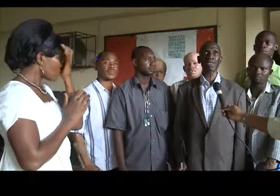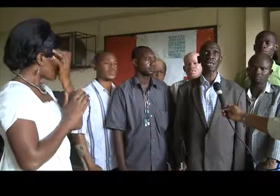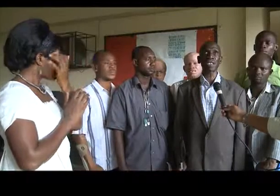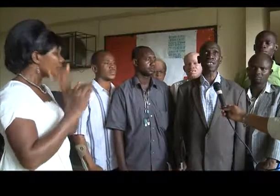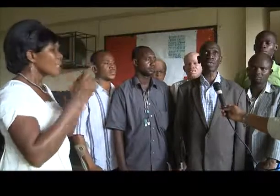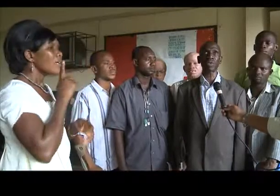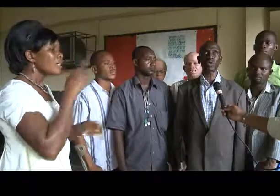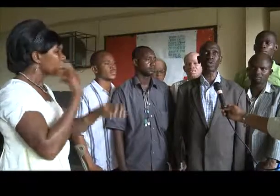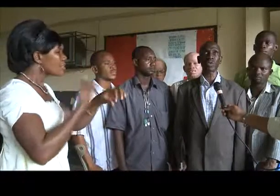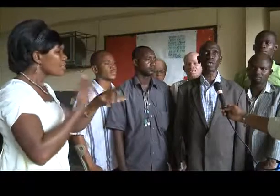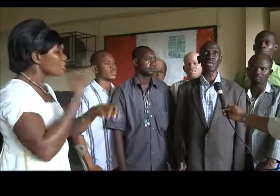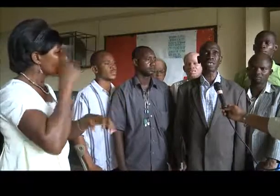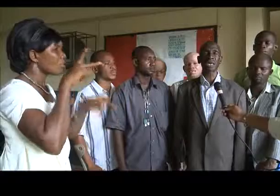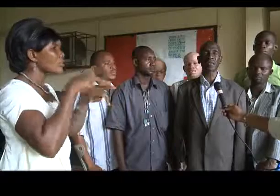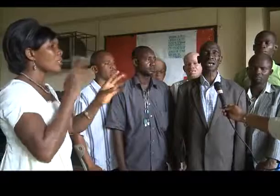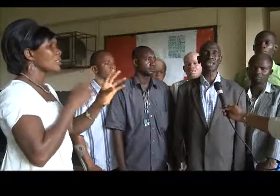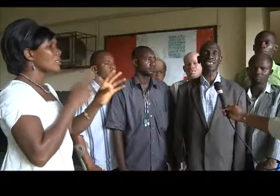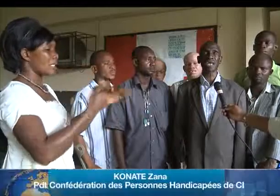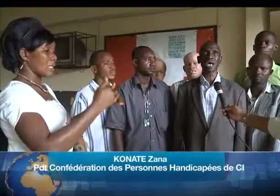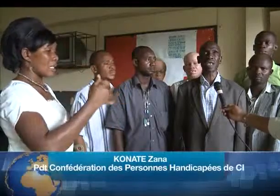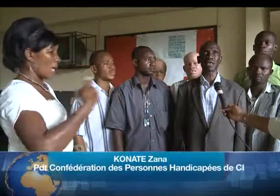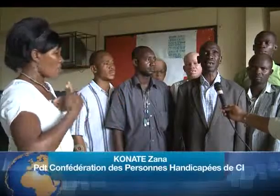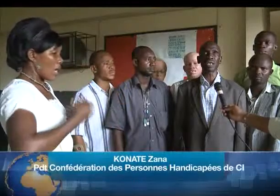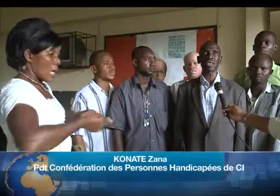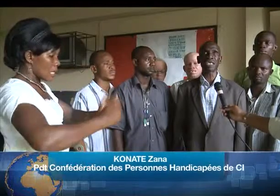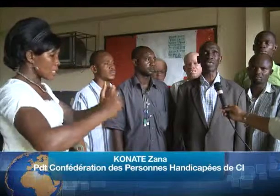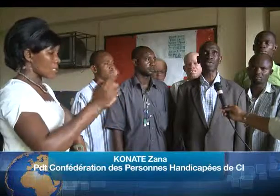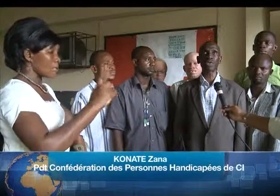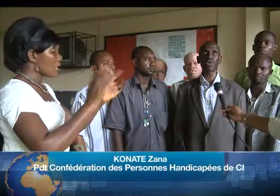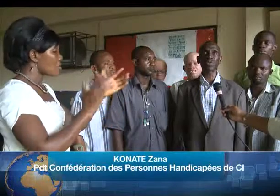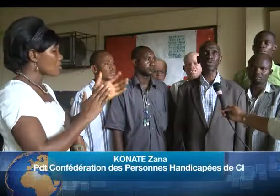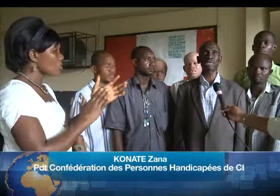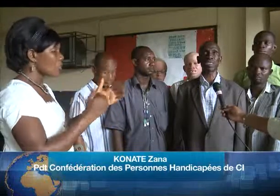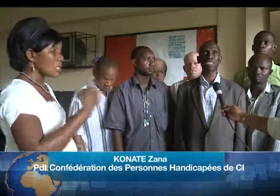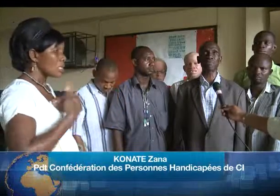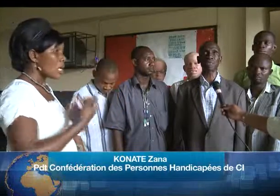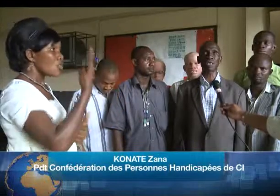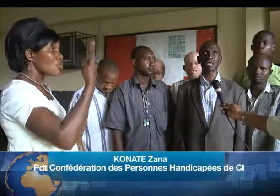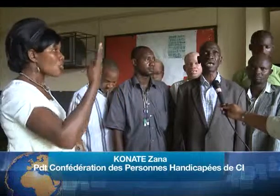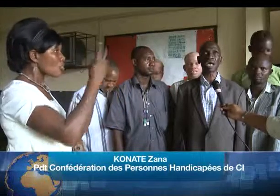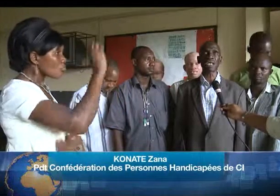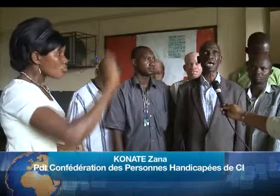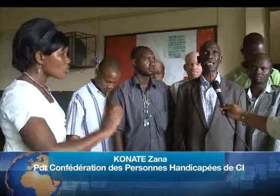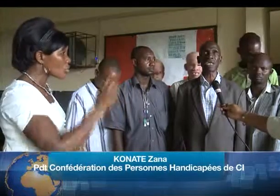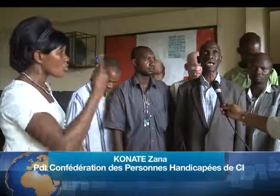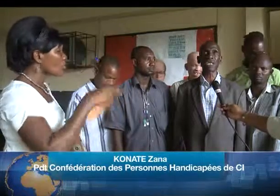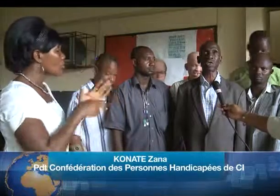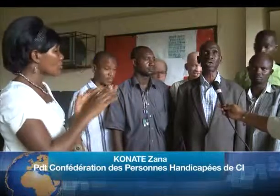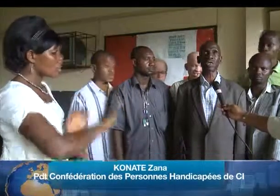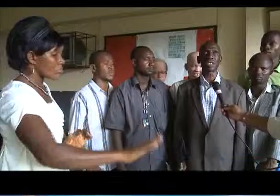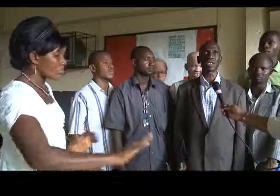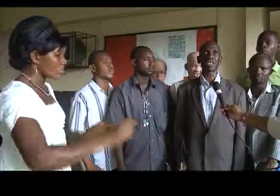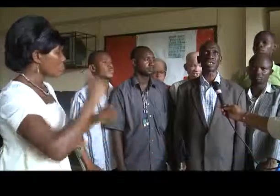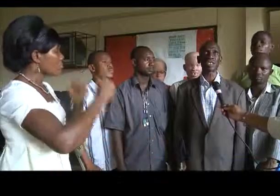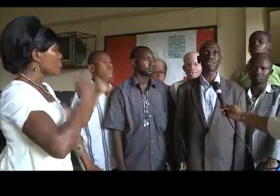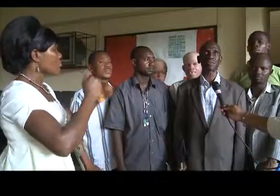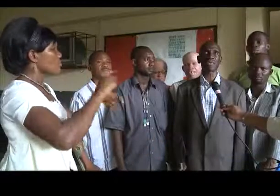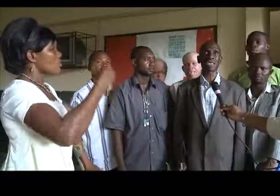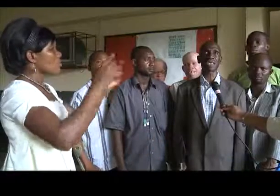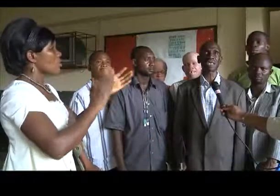pour les personnes handicapées aujourd'hui d'avoir accès à l'école. Il y a seulement 2% des enfants en âge d'aller à l'école